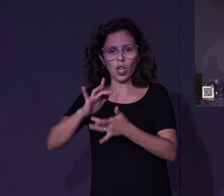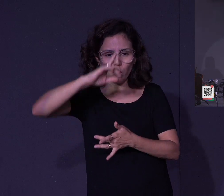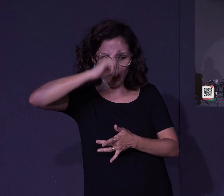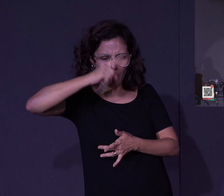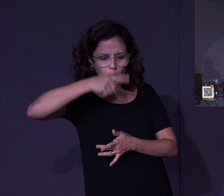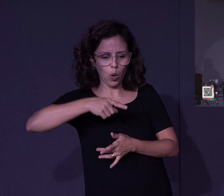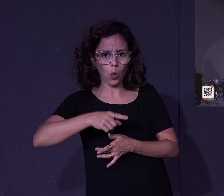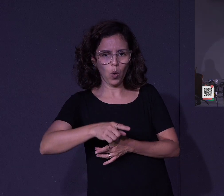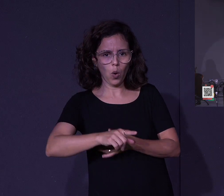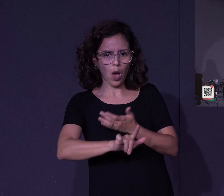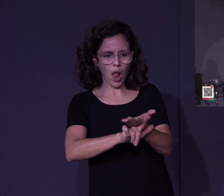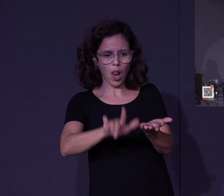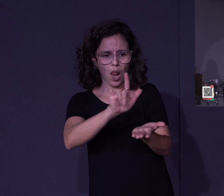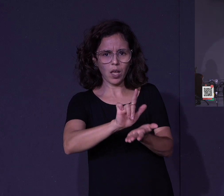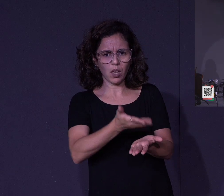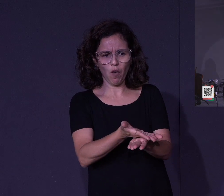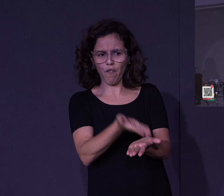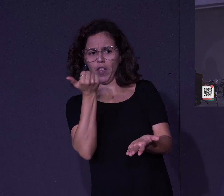jovem, levanta.